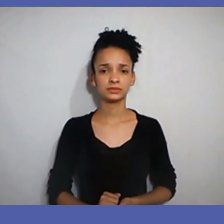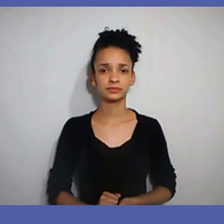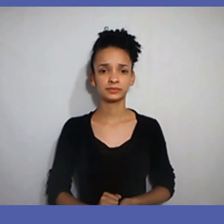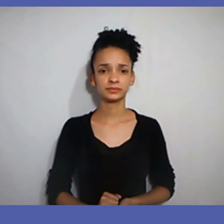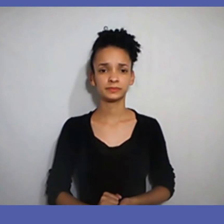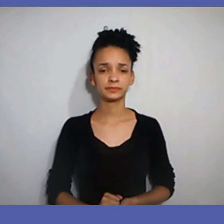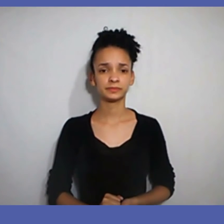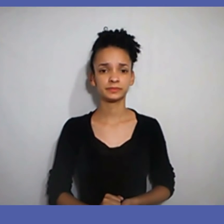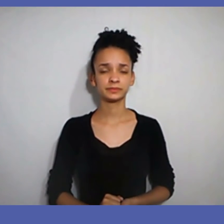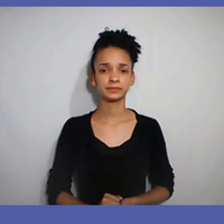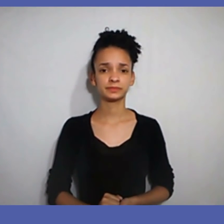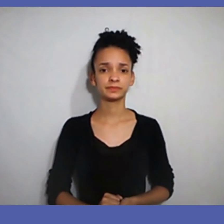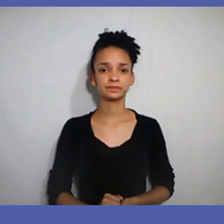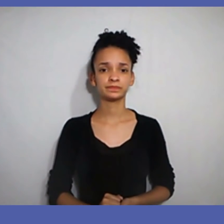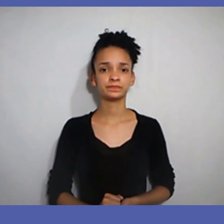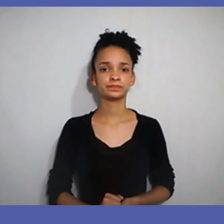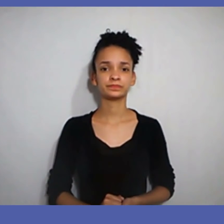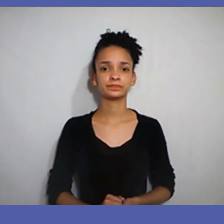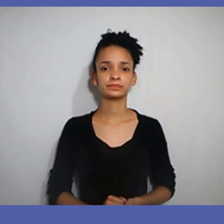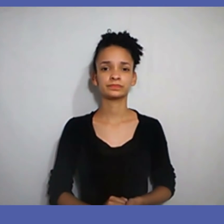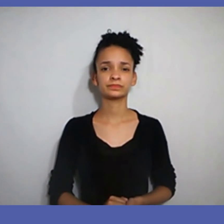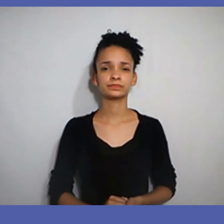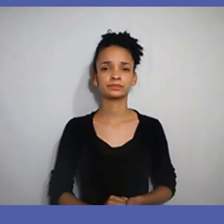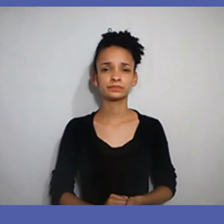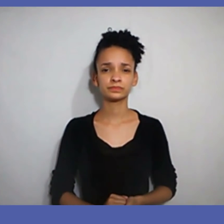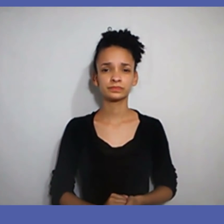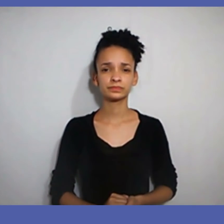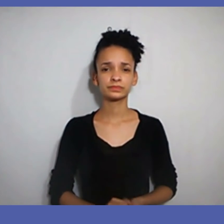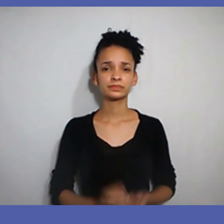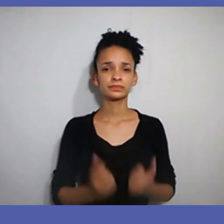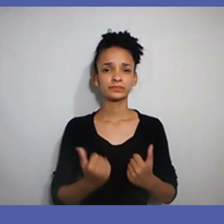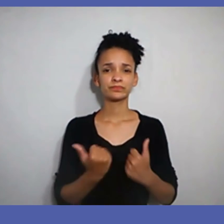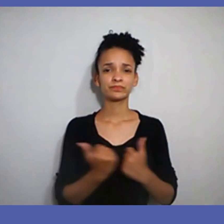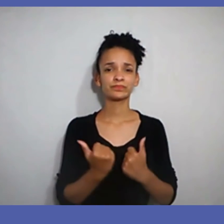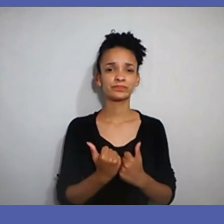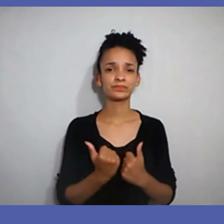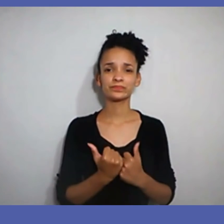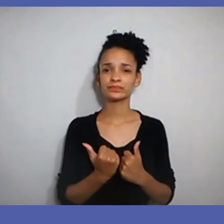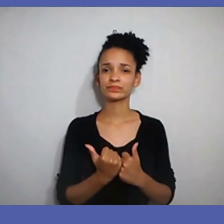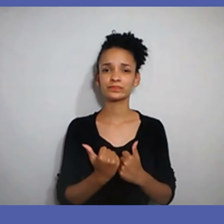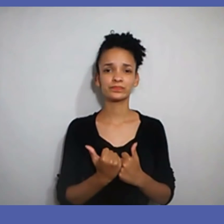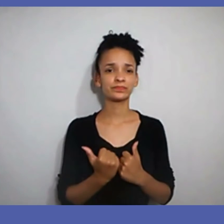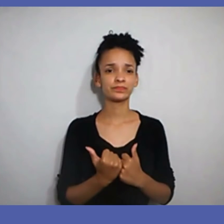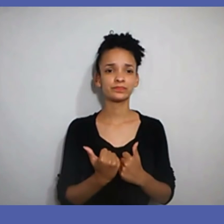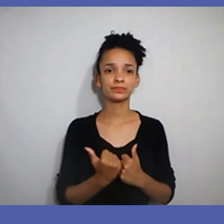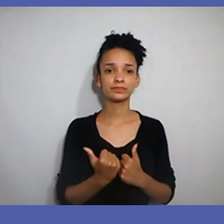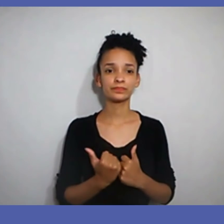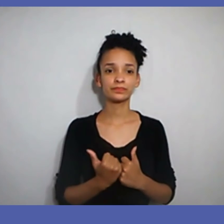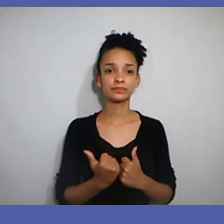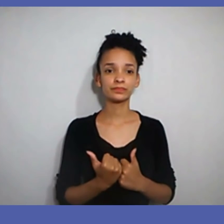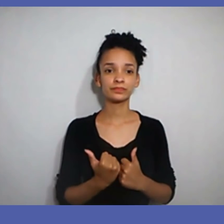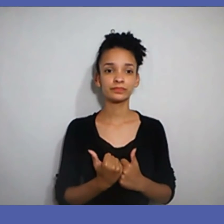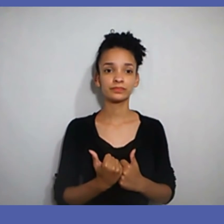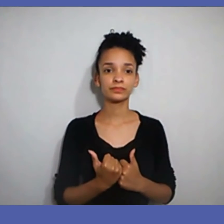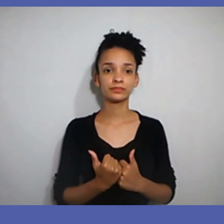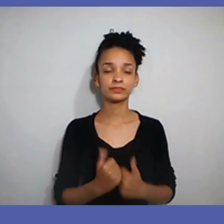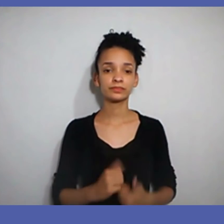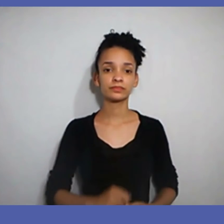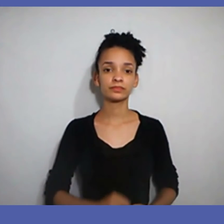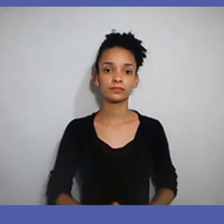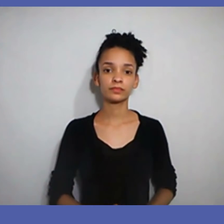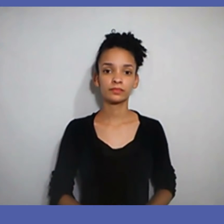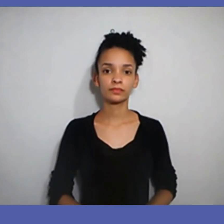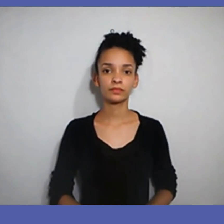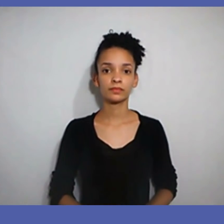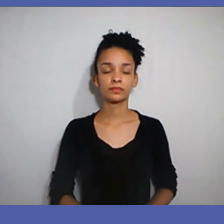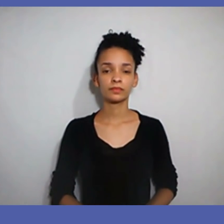devem saber que há um lugar que eu escolher para ali pôr o meu nome, para